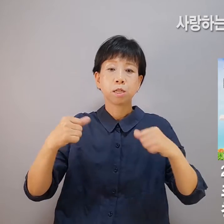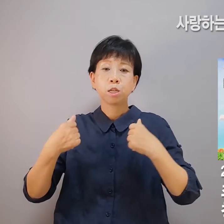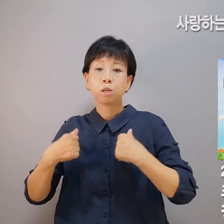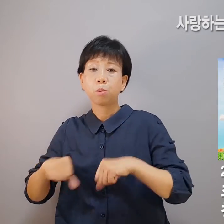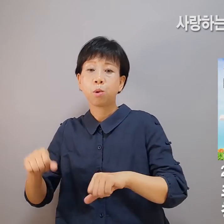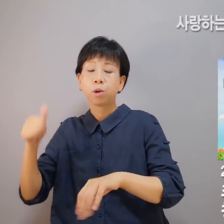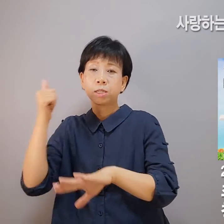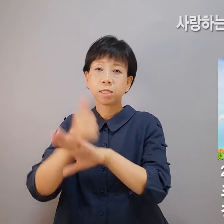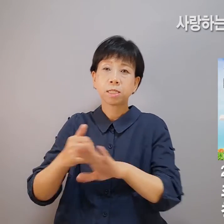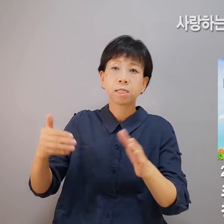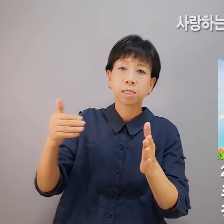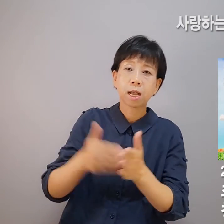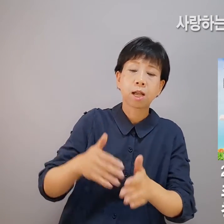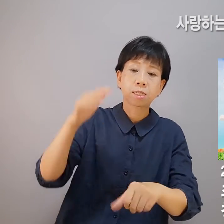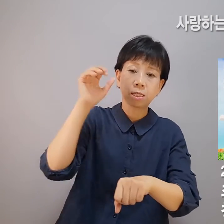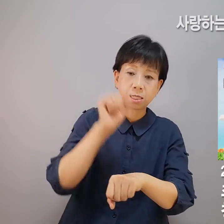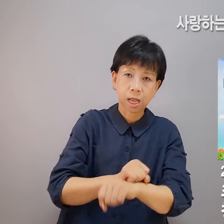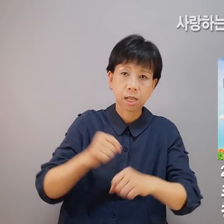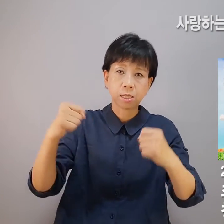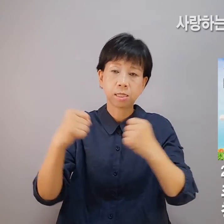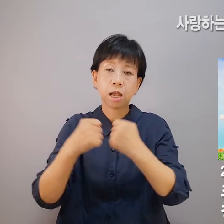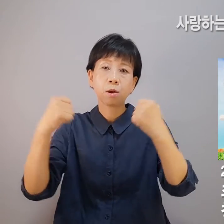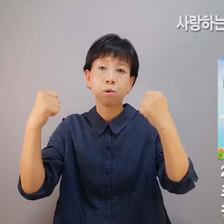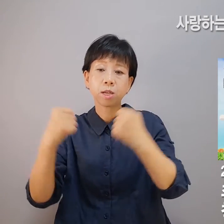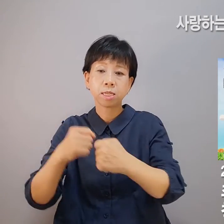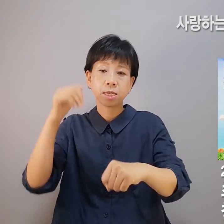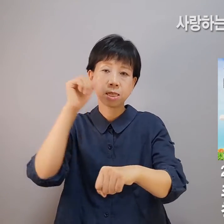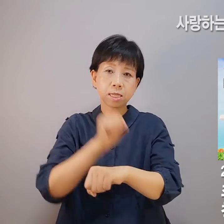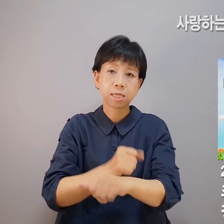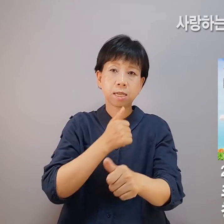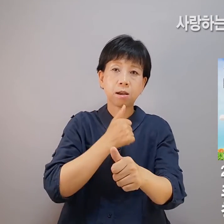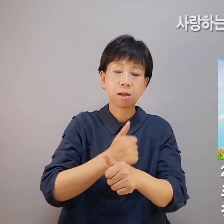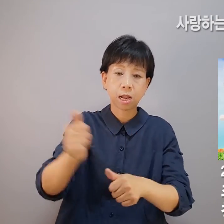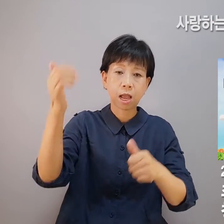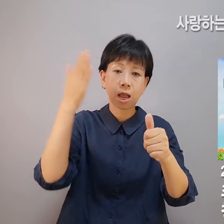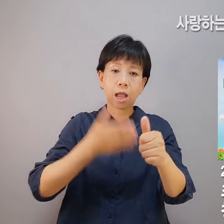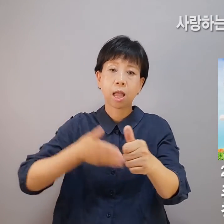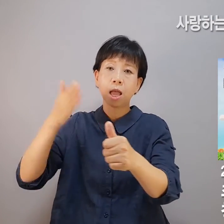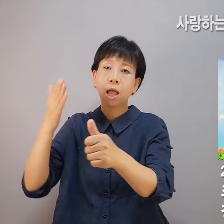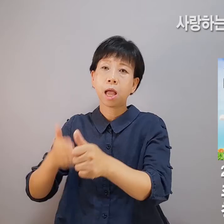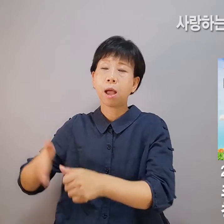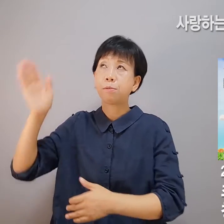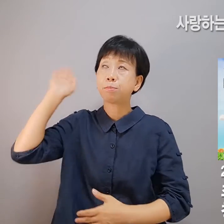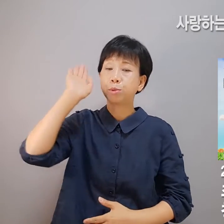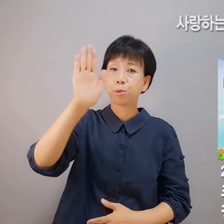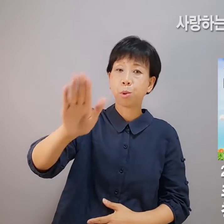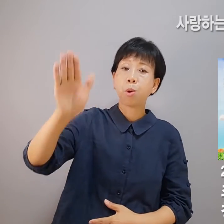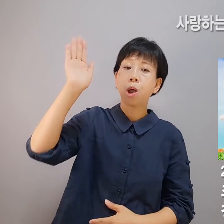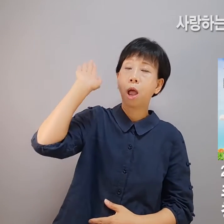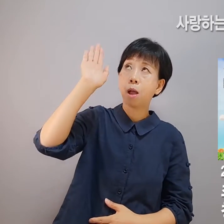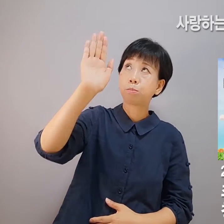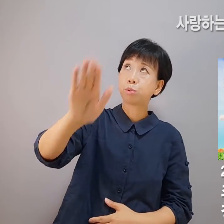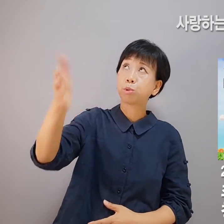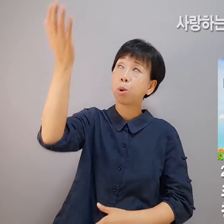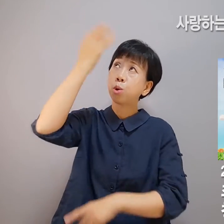모두 깨트리고 끝까지 잘 싸워 이겨.